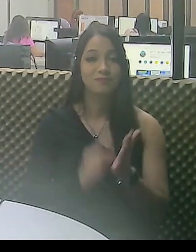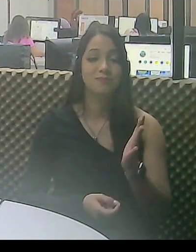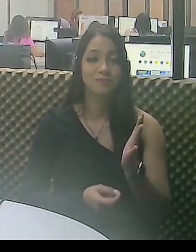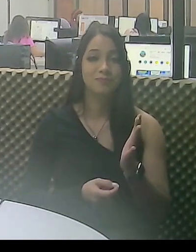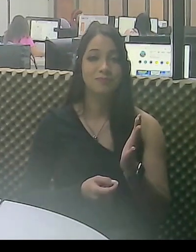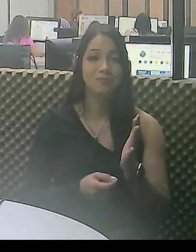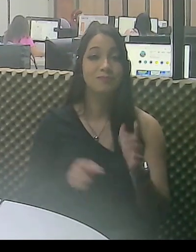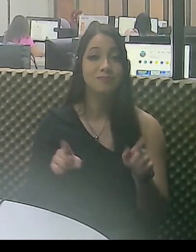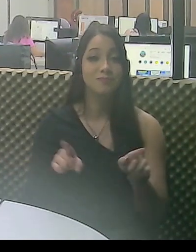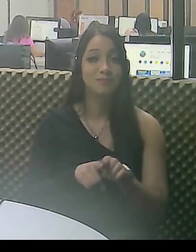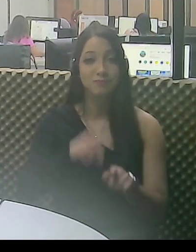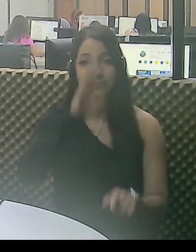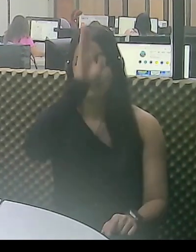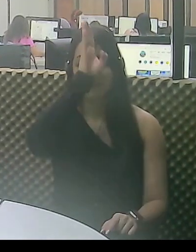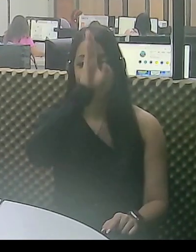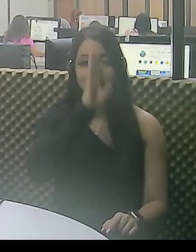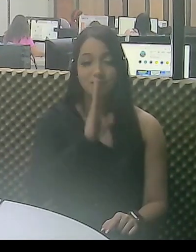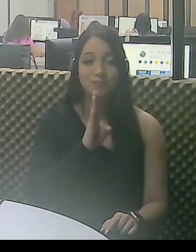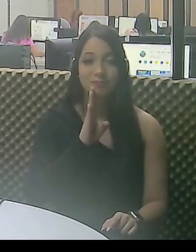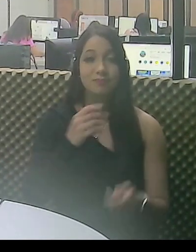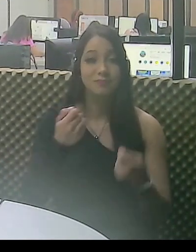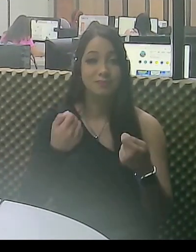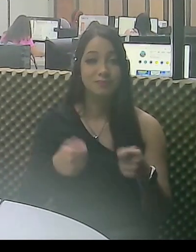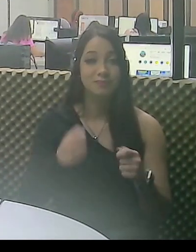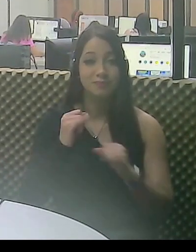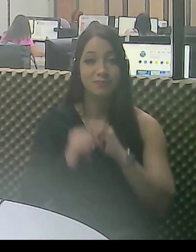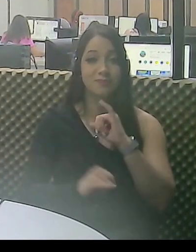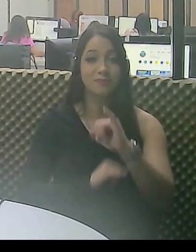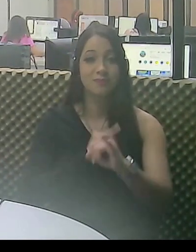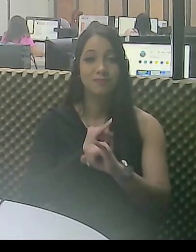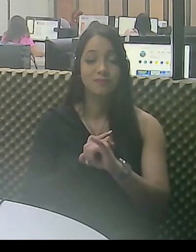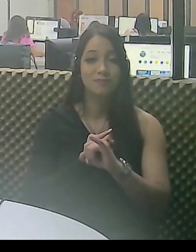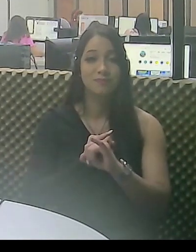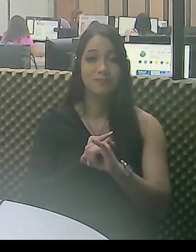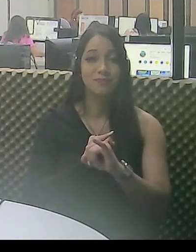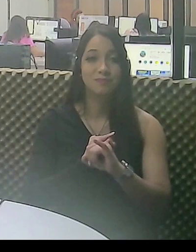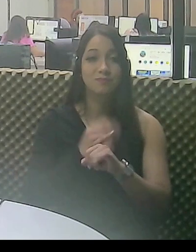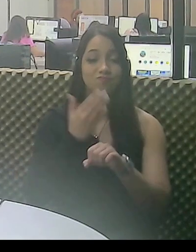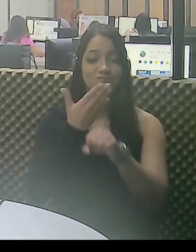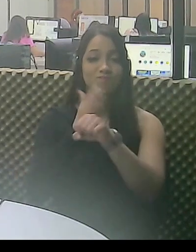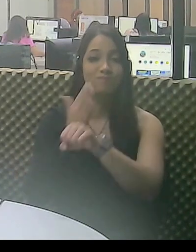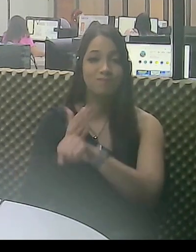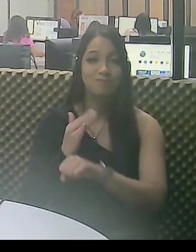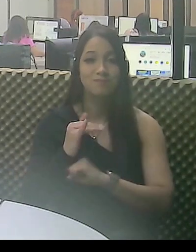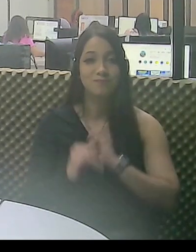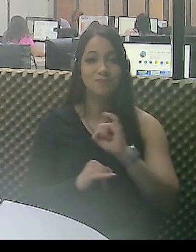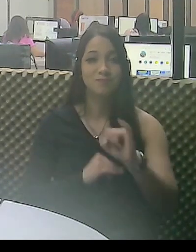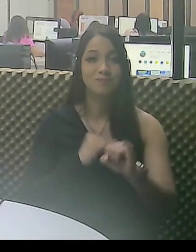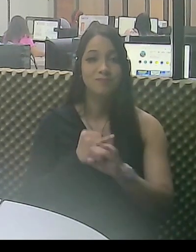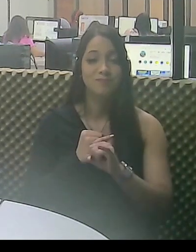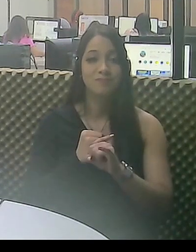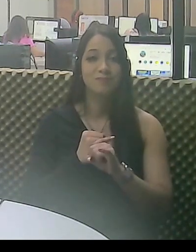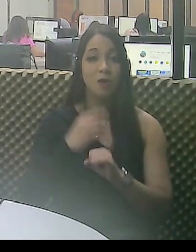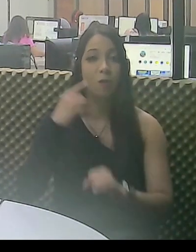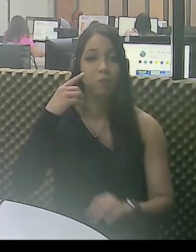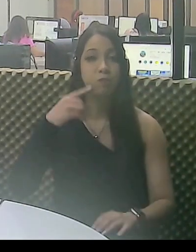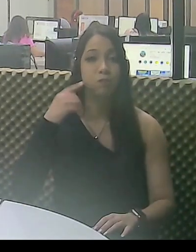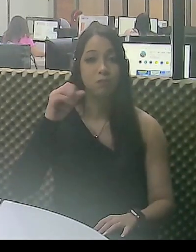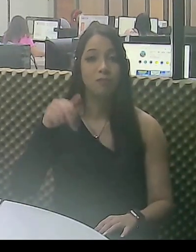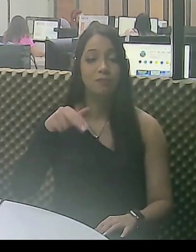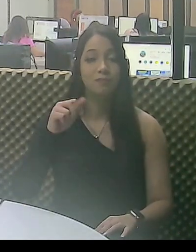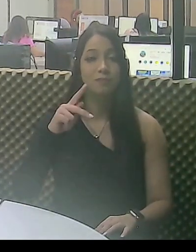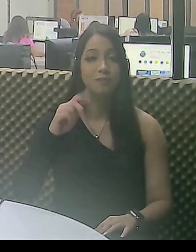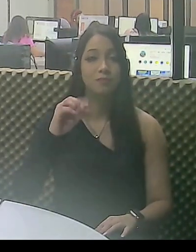que também são gratuitas, devem ser feitas pela internet. Todo o treinamento é online e coordenado pela advogada Ana Paula